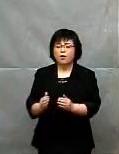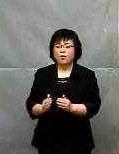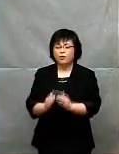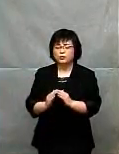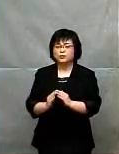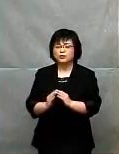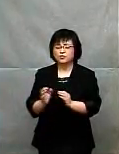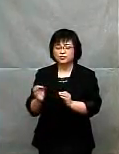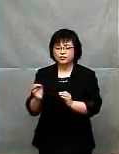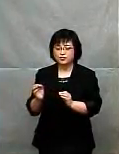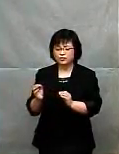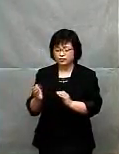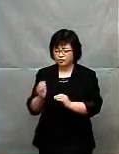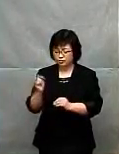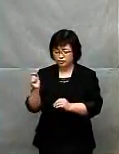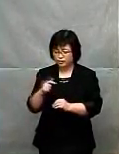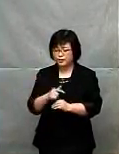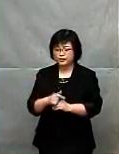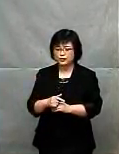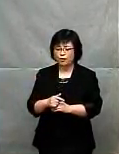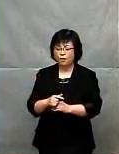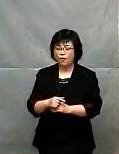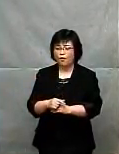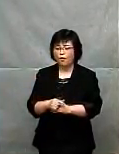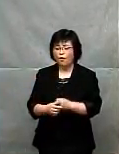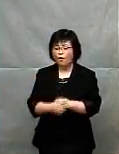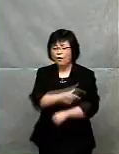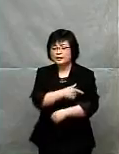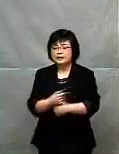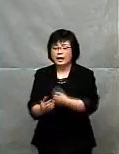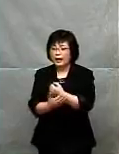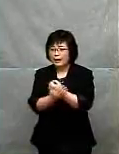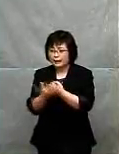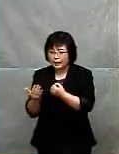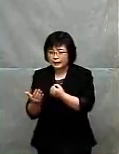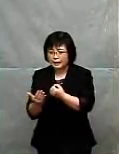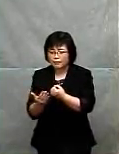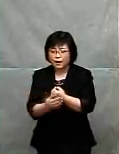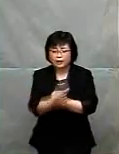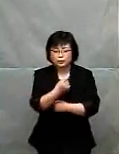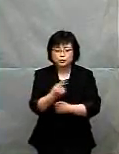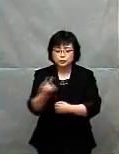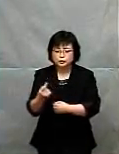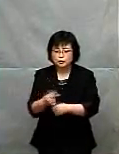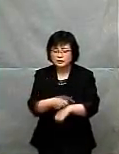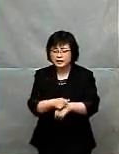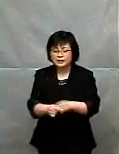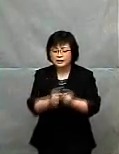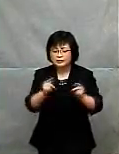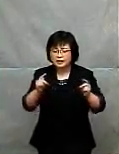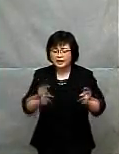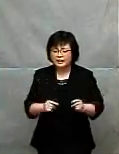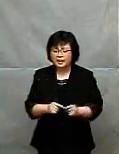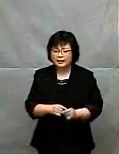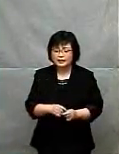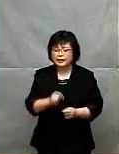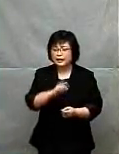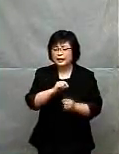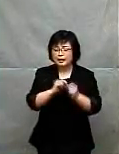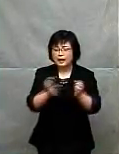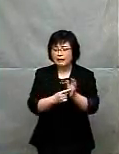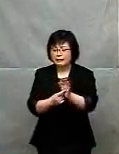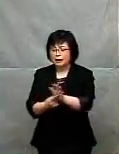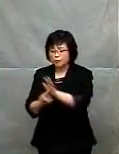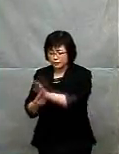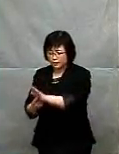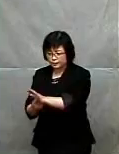記者会見の中で安倍総理は、一つ一つの政策課題にしっかりと結果を出す、い